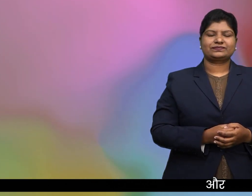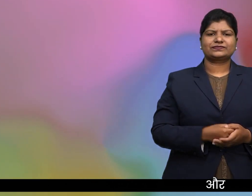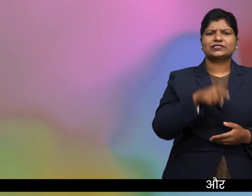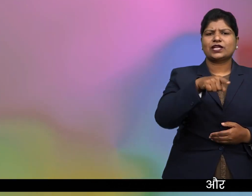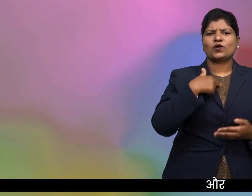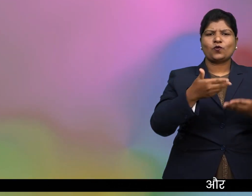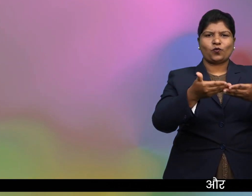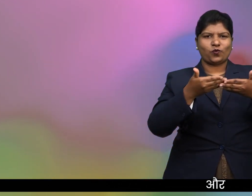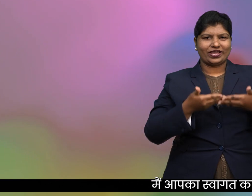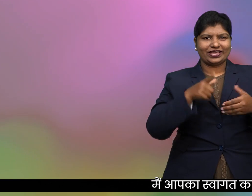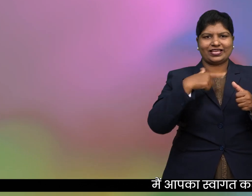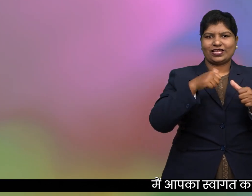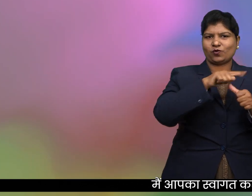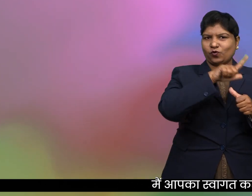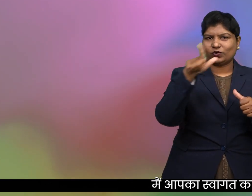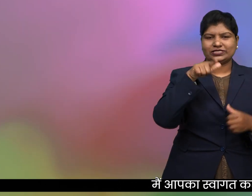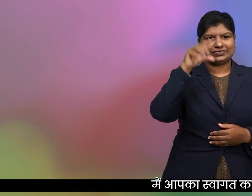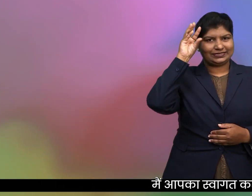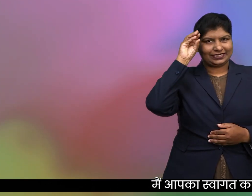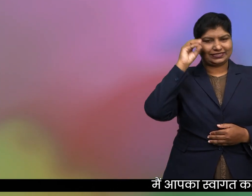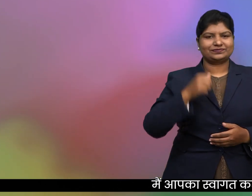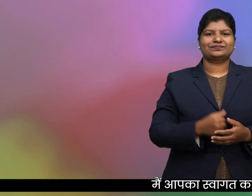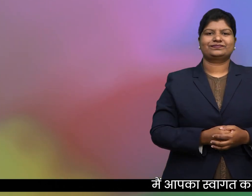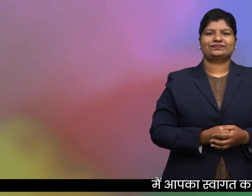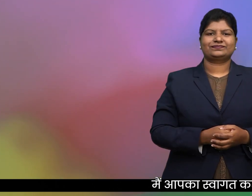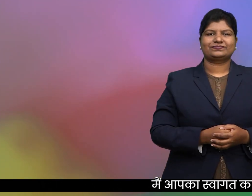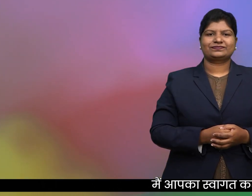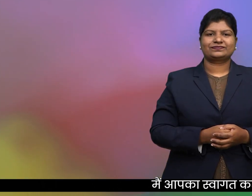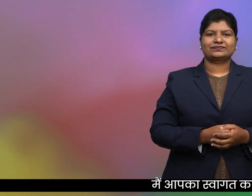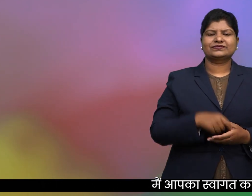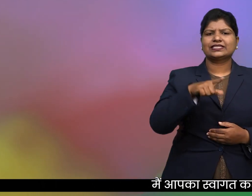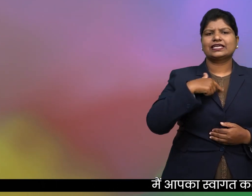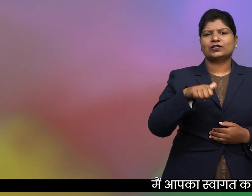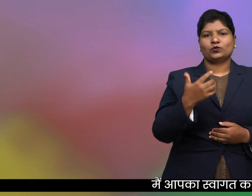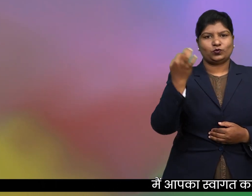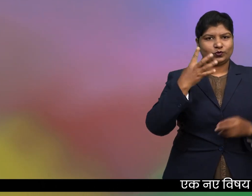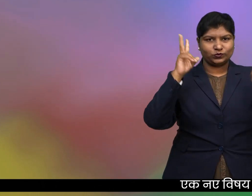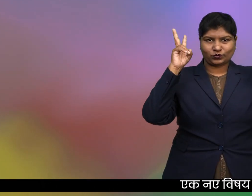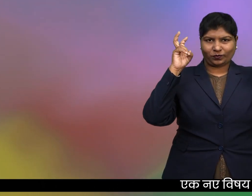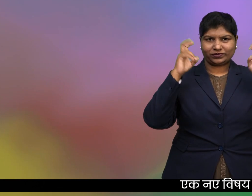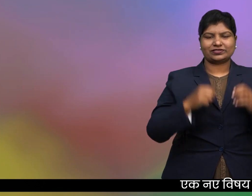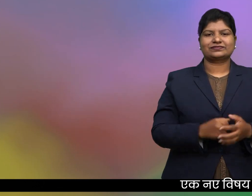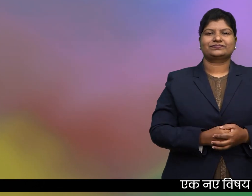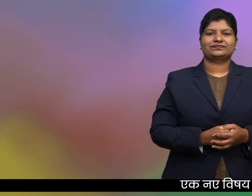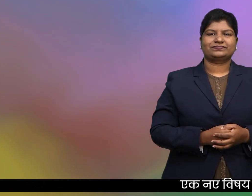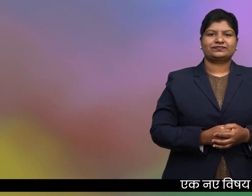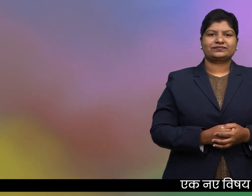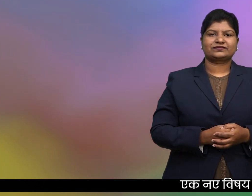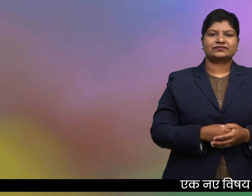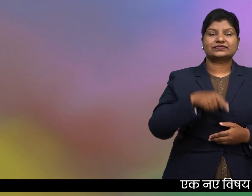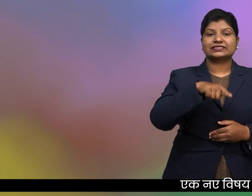और मैं आपका स्वागत करती हूँ एक नए